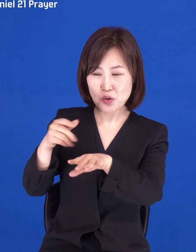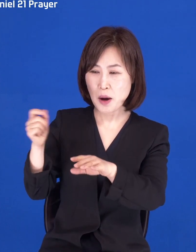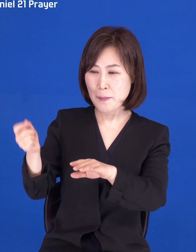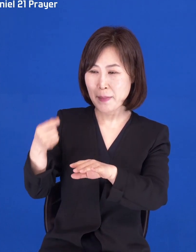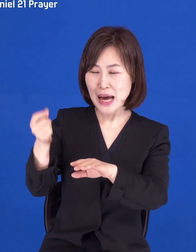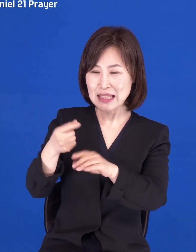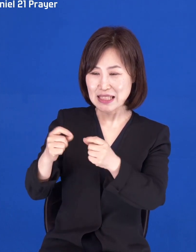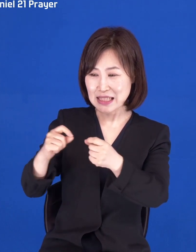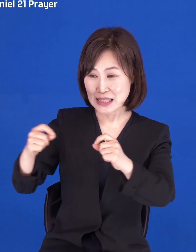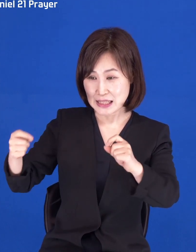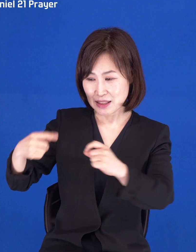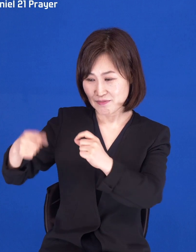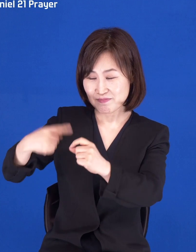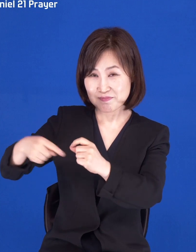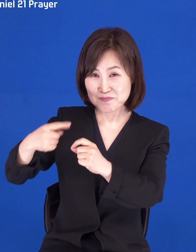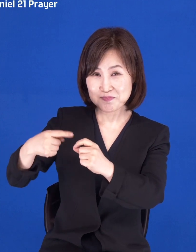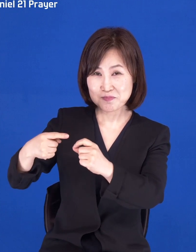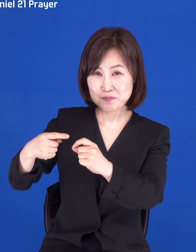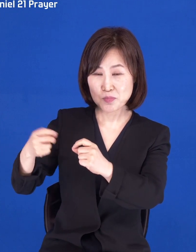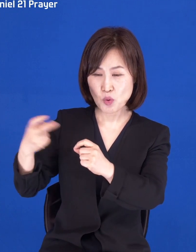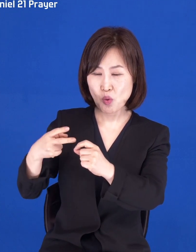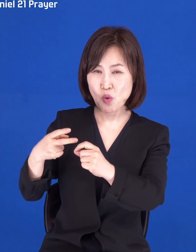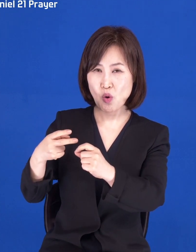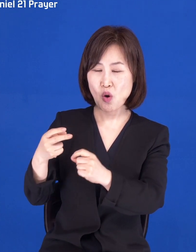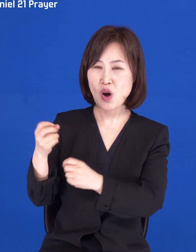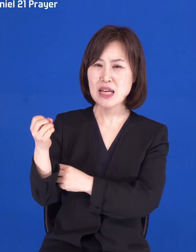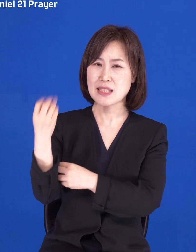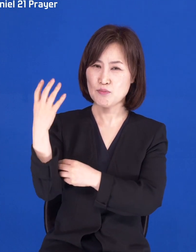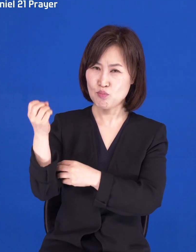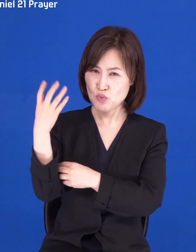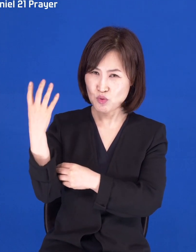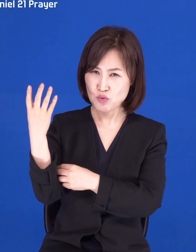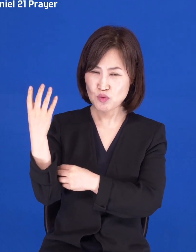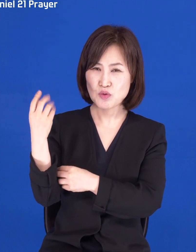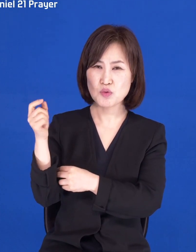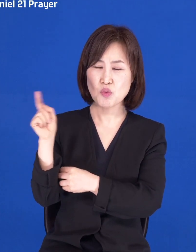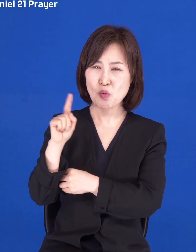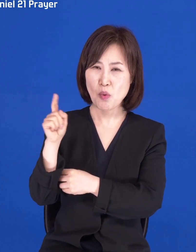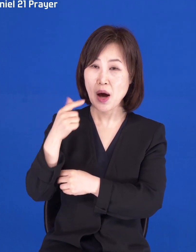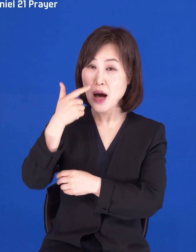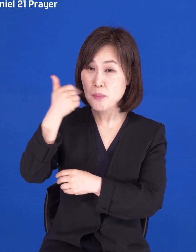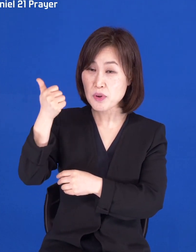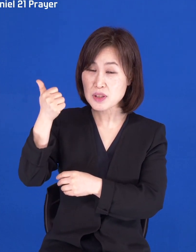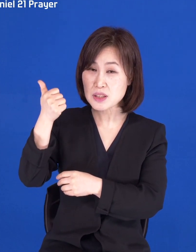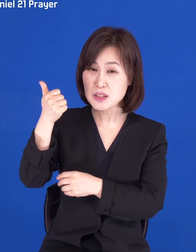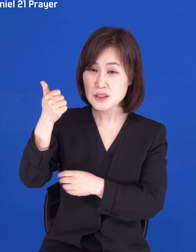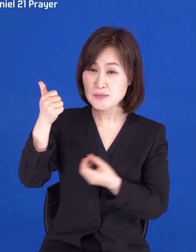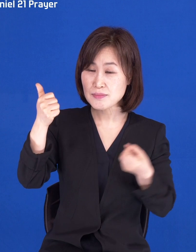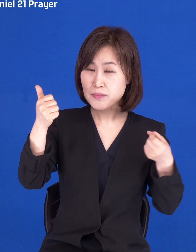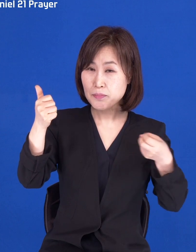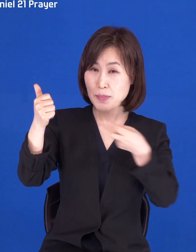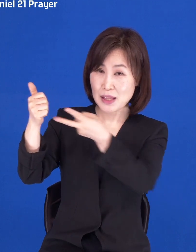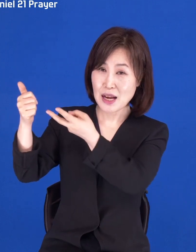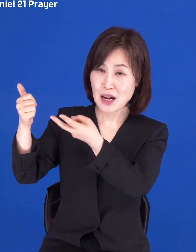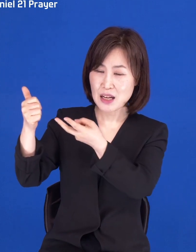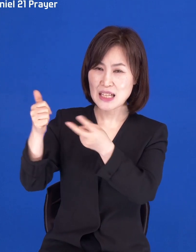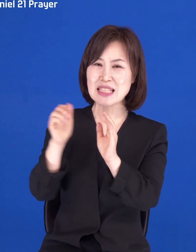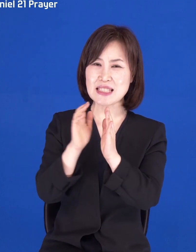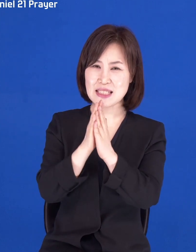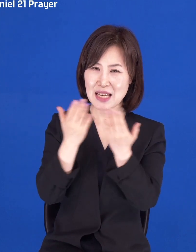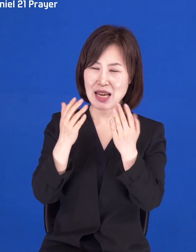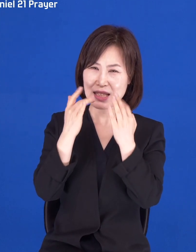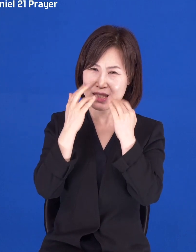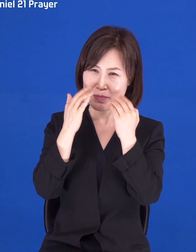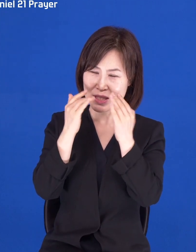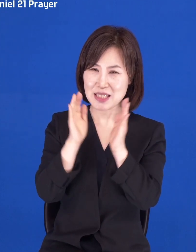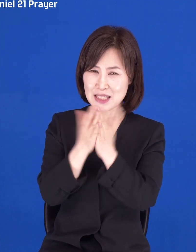바늘과 실타래들, 그리고 북한의 노동신문이나 아버지께 정기적으로 배달되던 사회주의